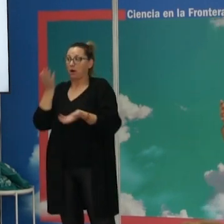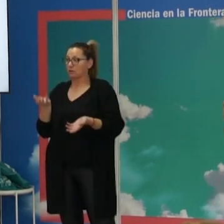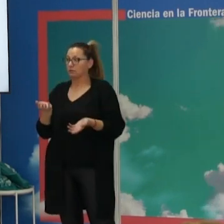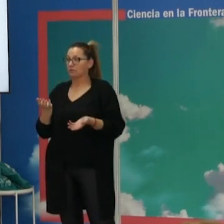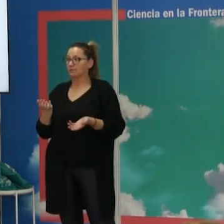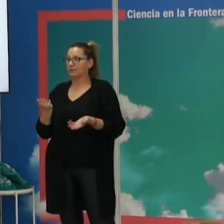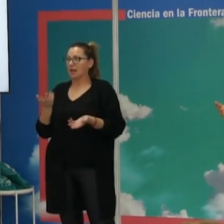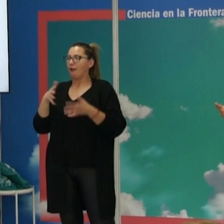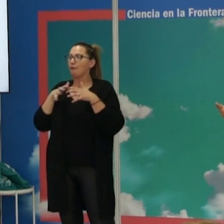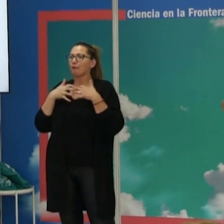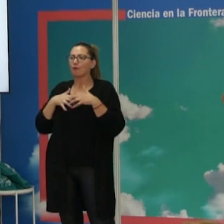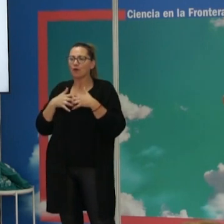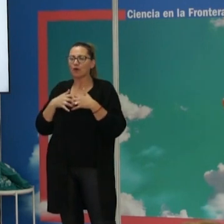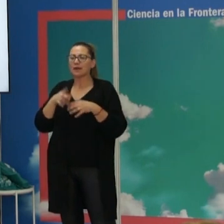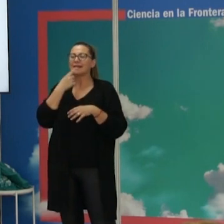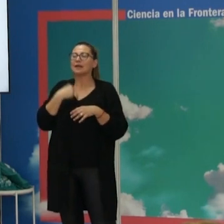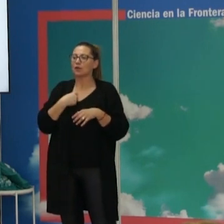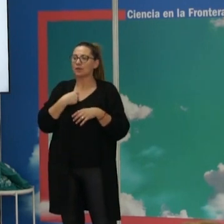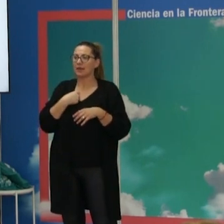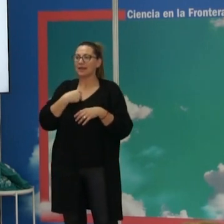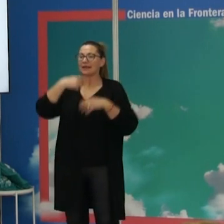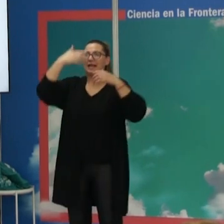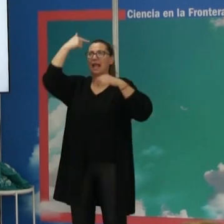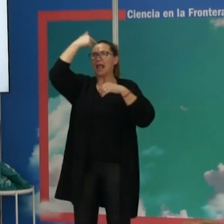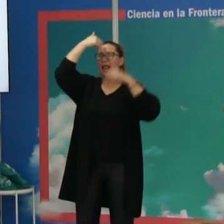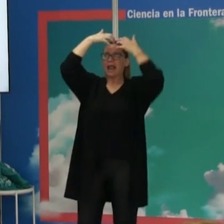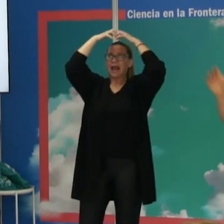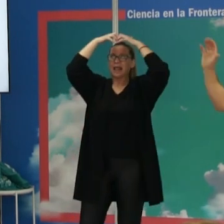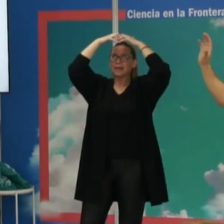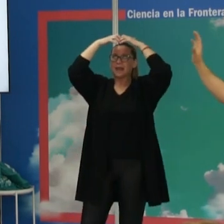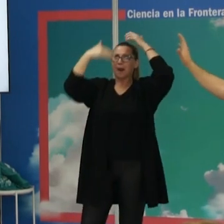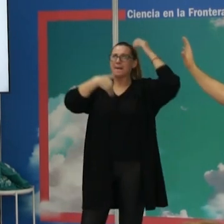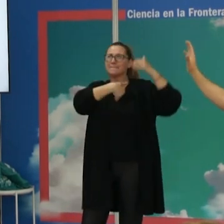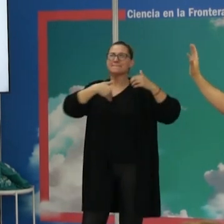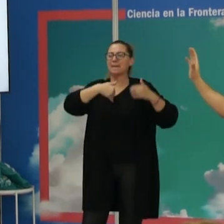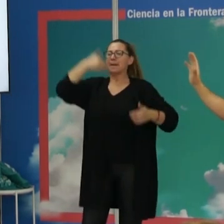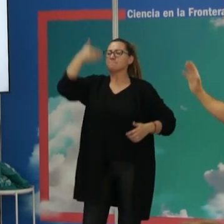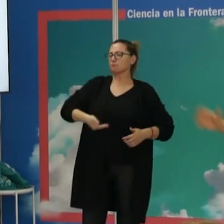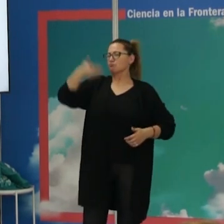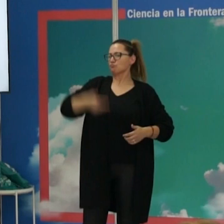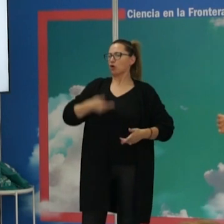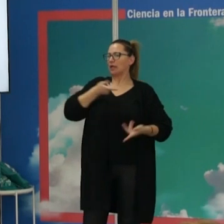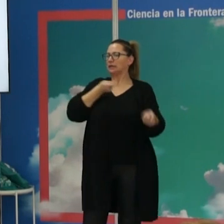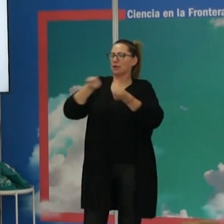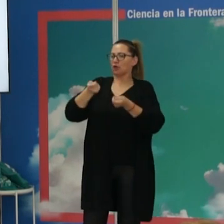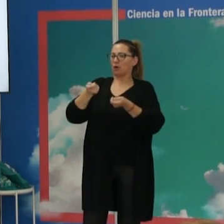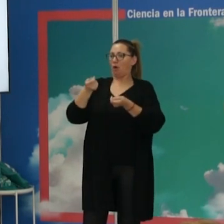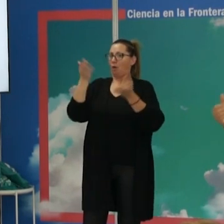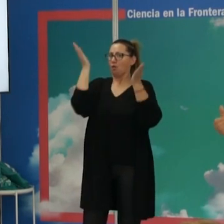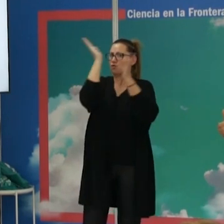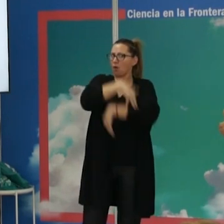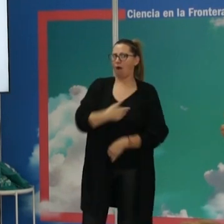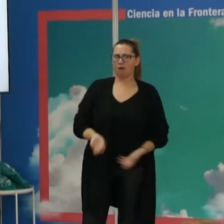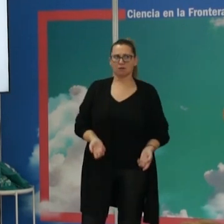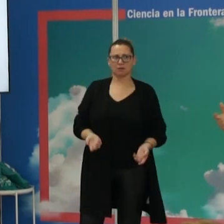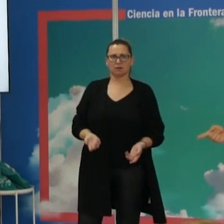funciones que nos dicen que el cerebro no tiene el papel integrador que se le atribuye, sino que en realidad la integración